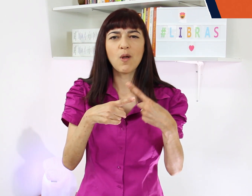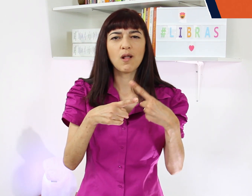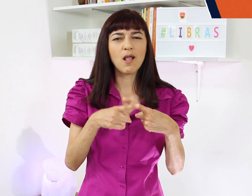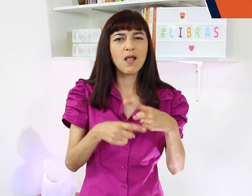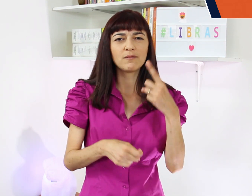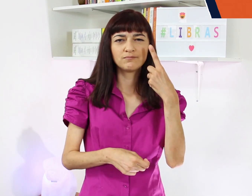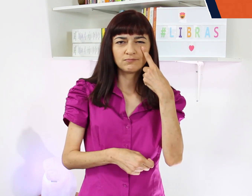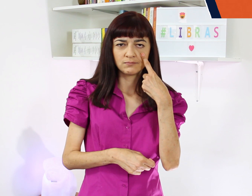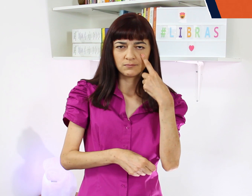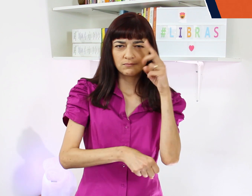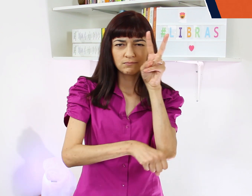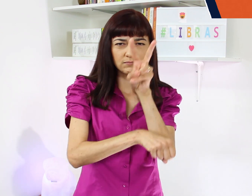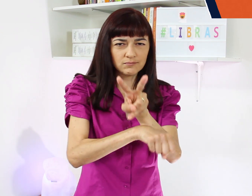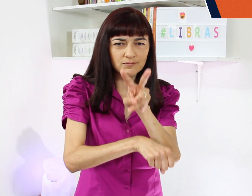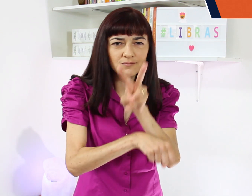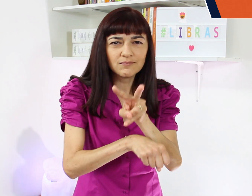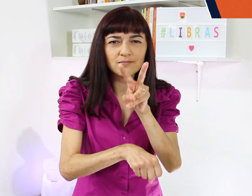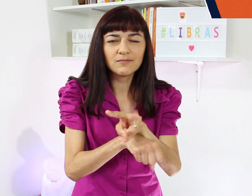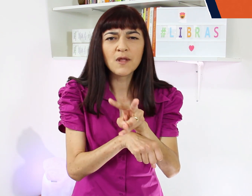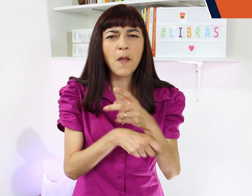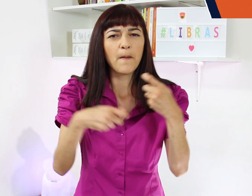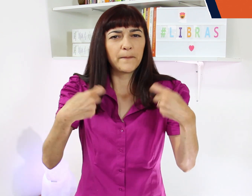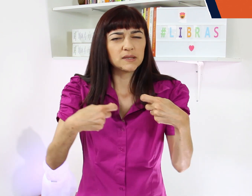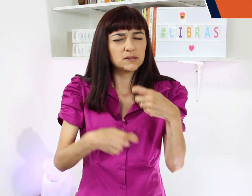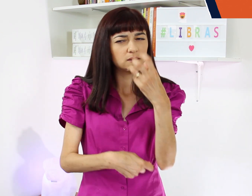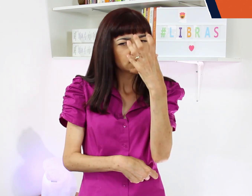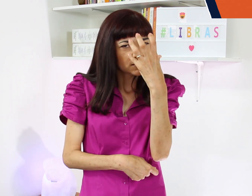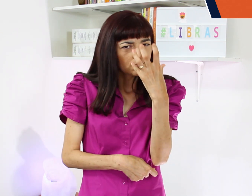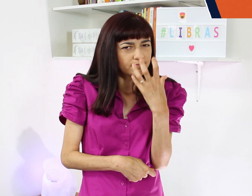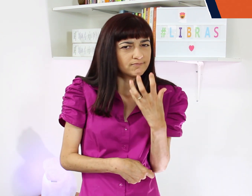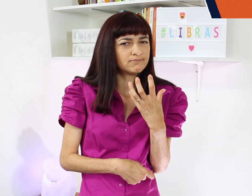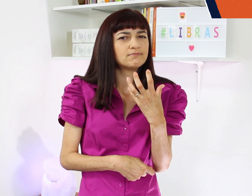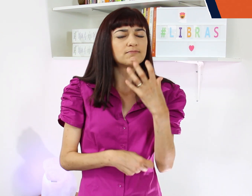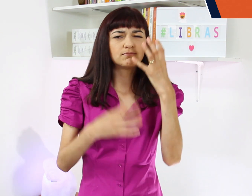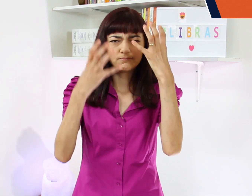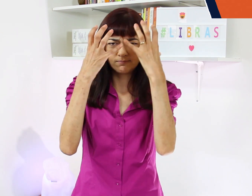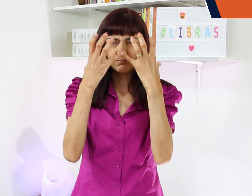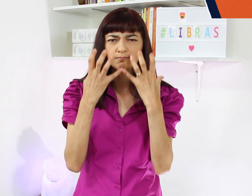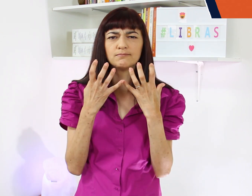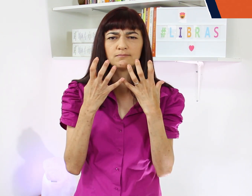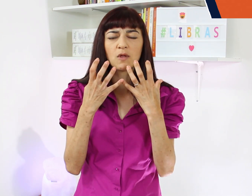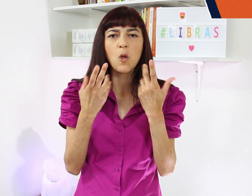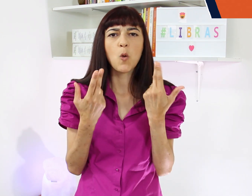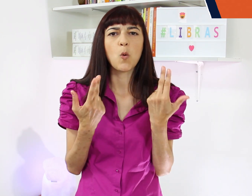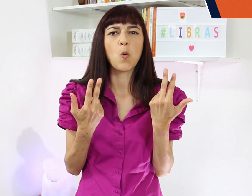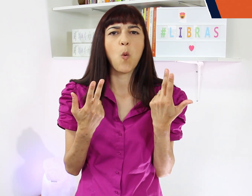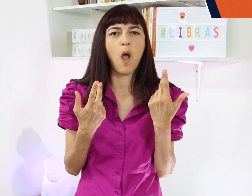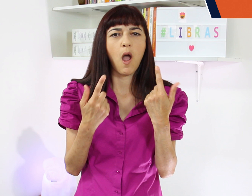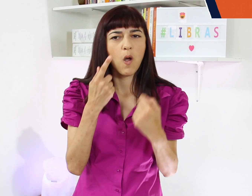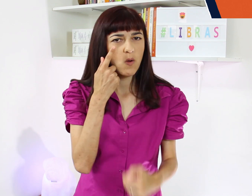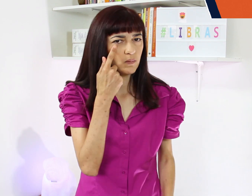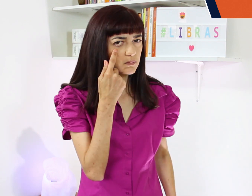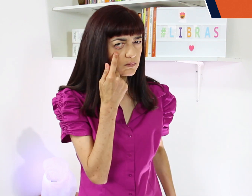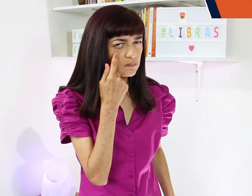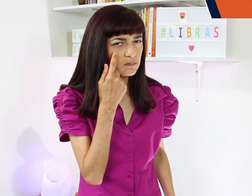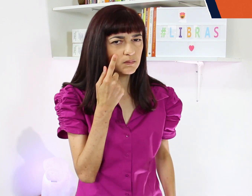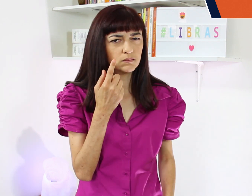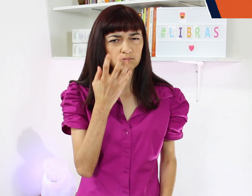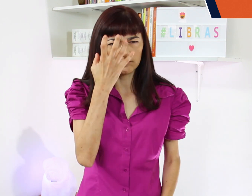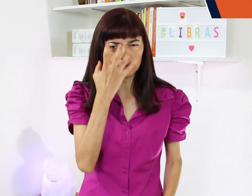é importante, né? Quando você fala ali, estou de olho, hein? Estou de olho, você está sério. né? Você está num contexto de prova, você está falando ali, estou de